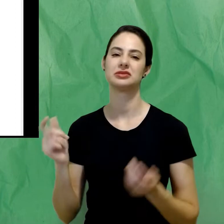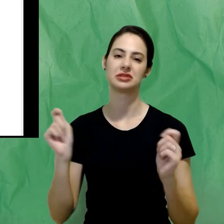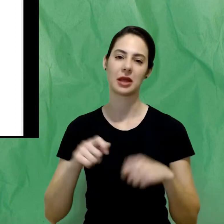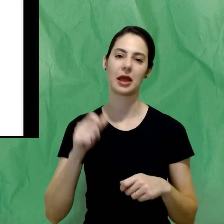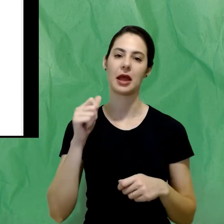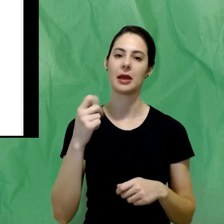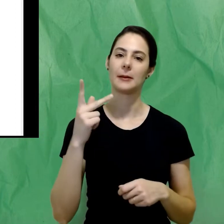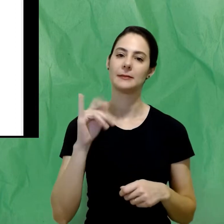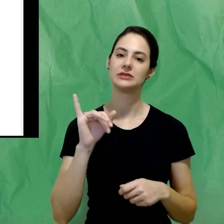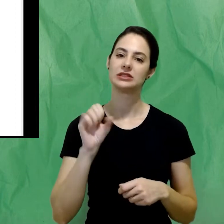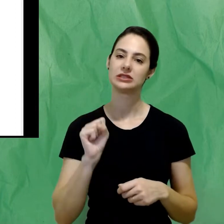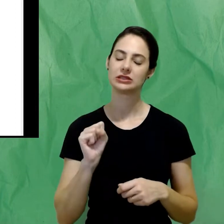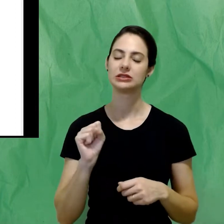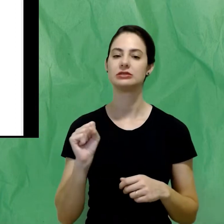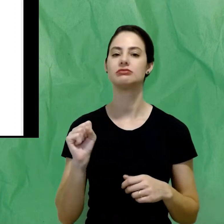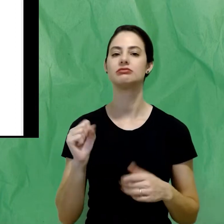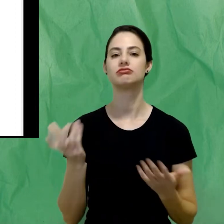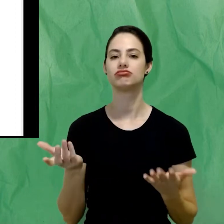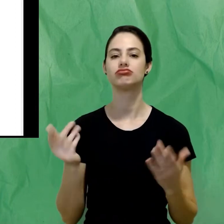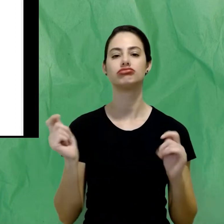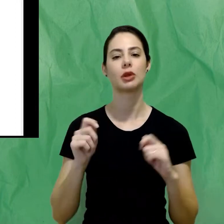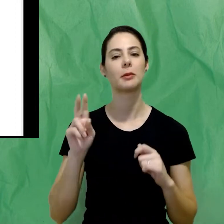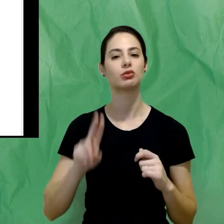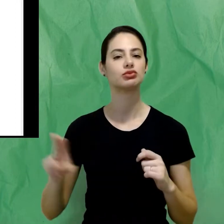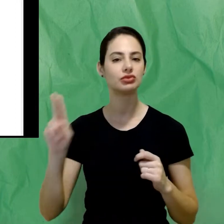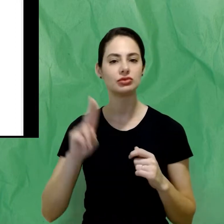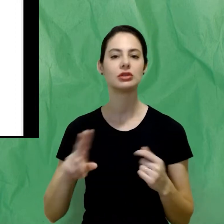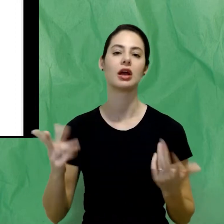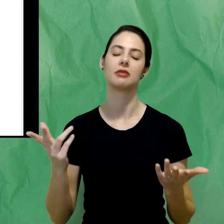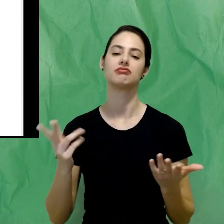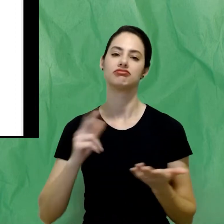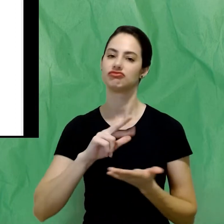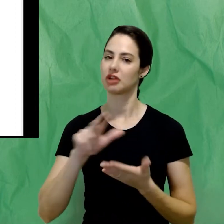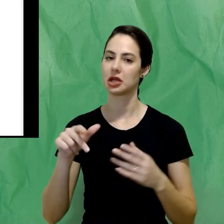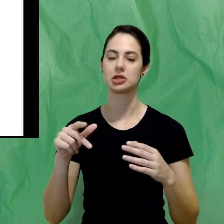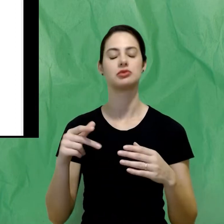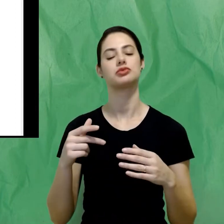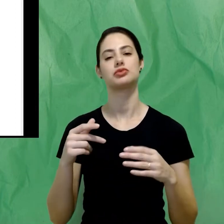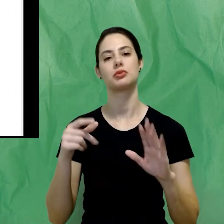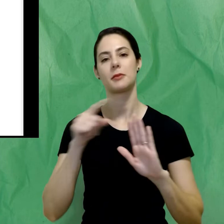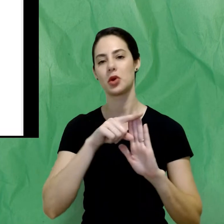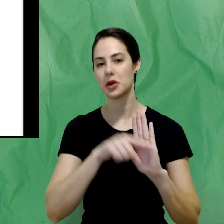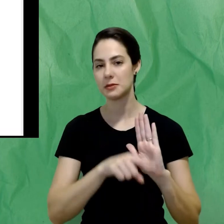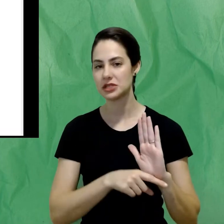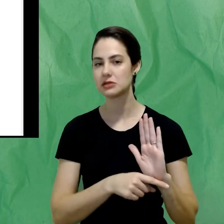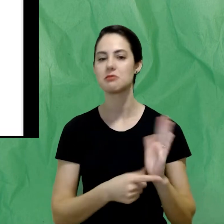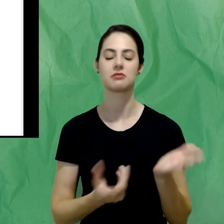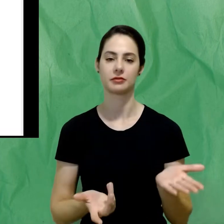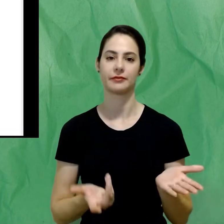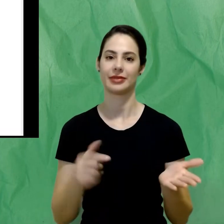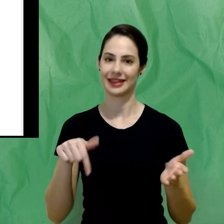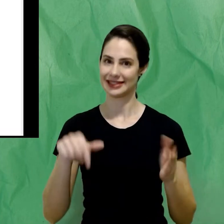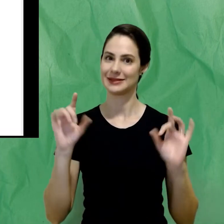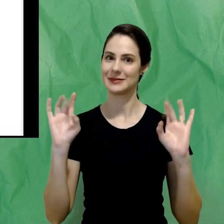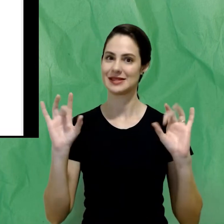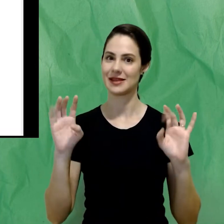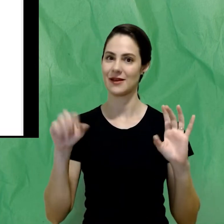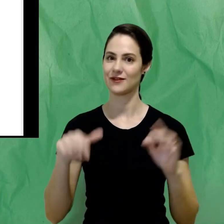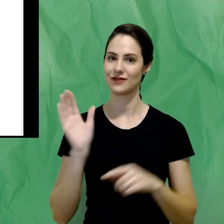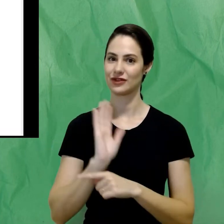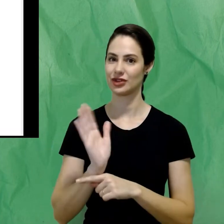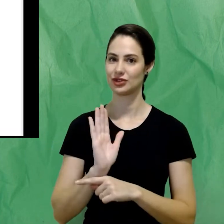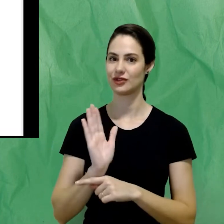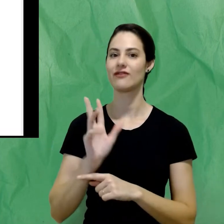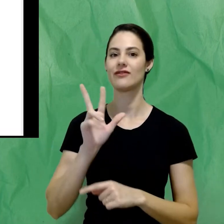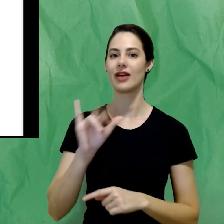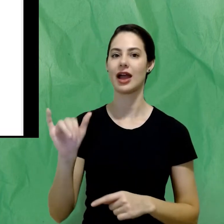para utilização em nossos programas, em nossas aplicações. E em especial nesse vídeo a gente vai falar sobre